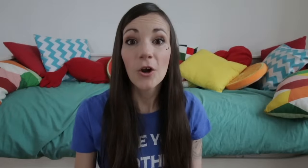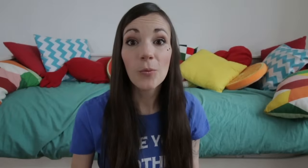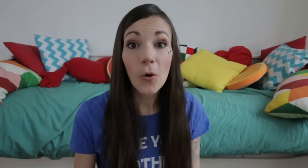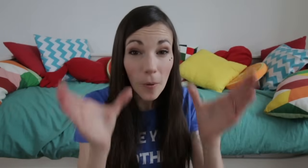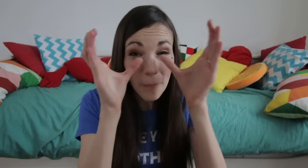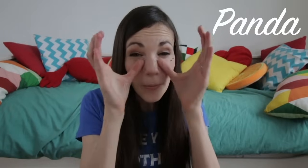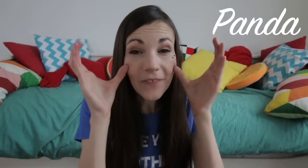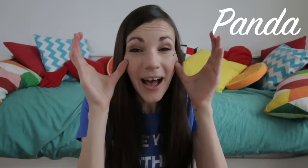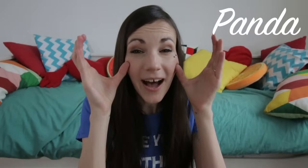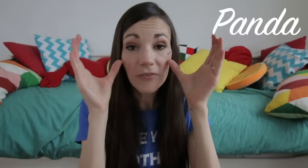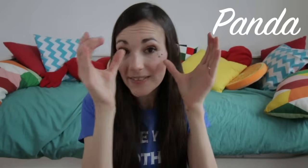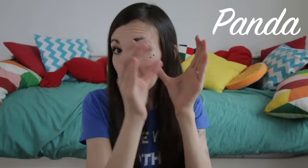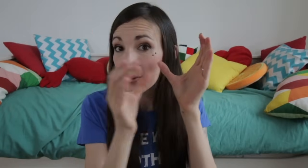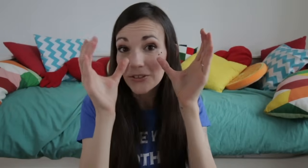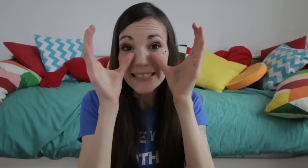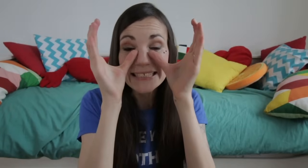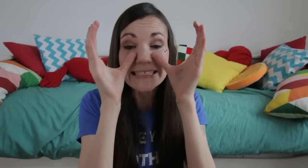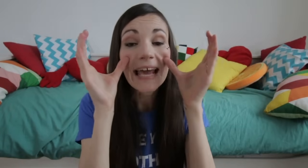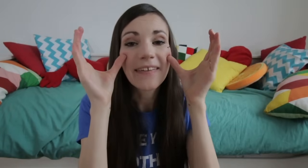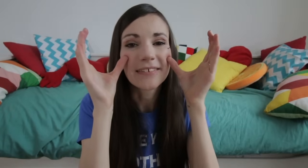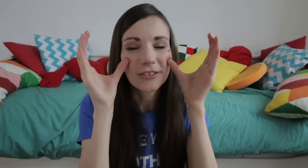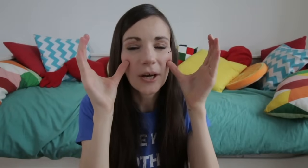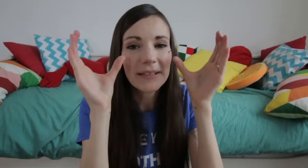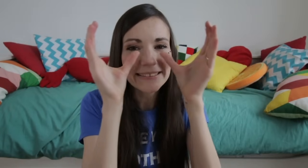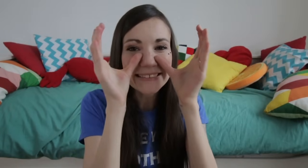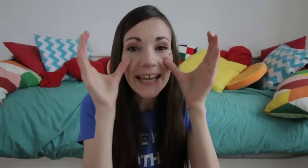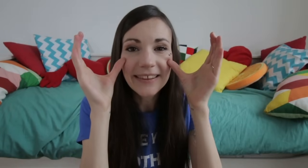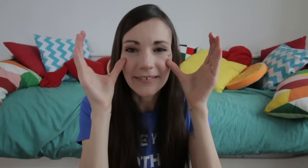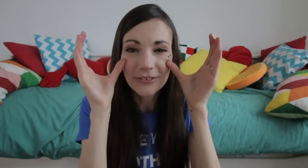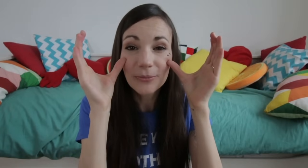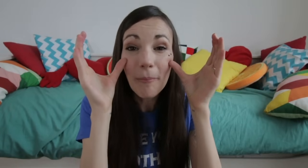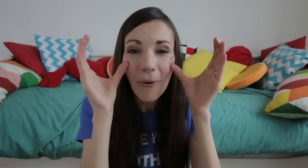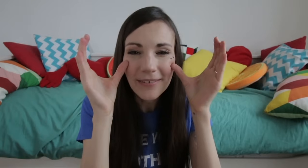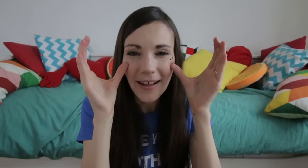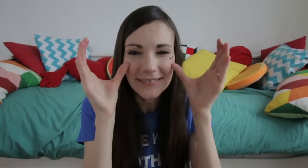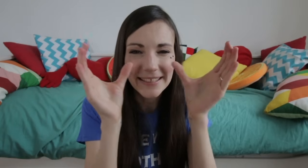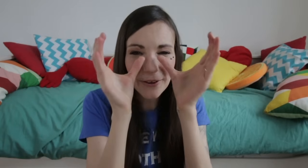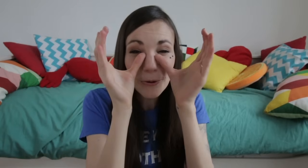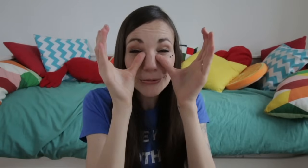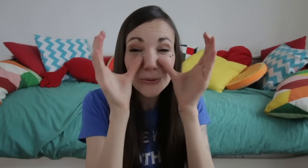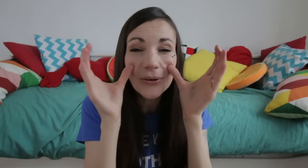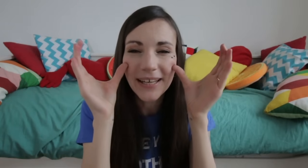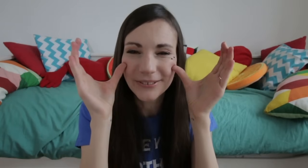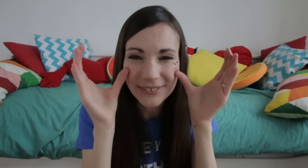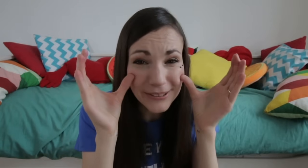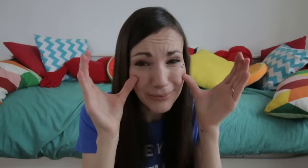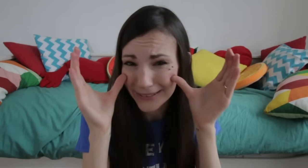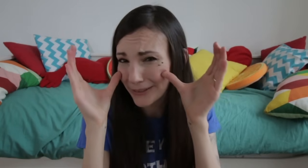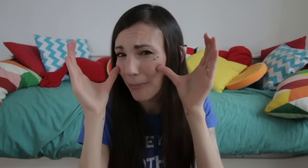Le mot panda. En fait, ça représente les cernes. Comme les cernes de maman, hein. Des gros trous qu'elle a sous les yeux parce qu'elle ne dort